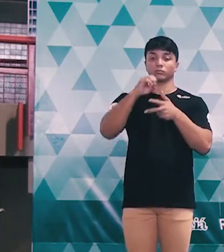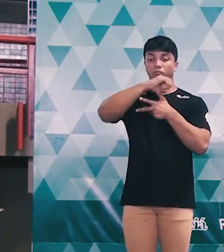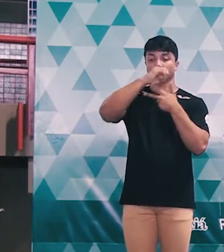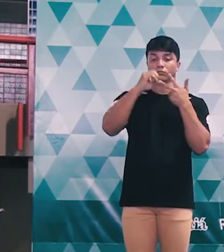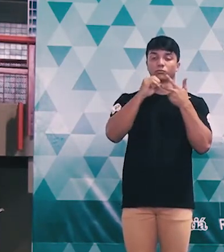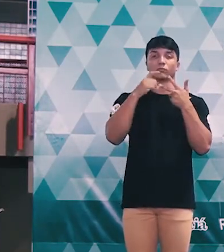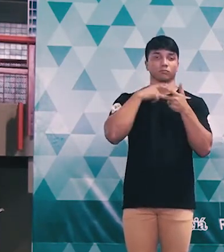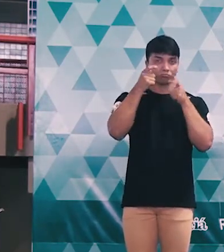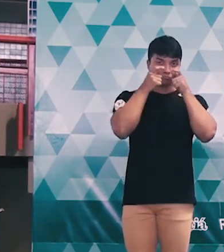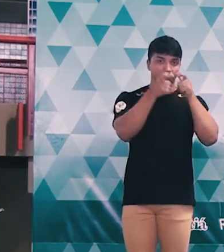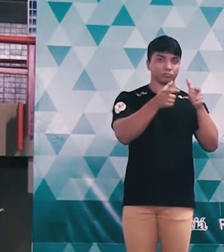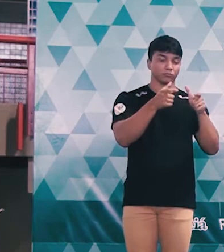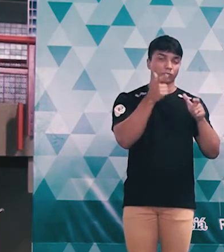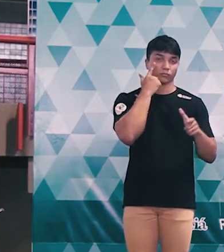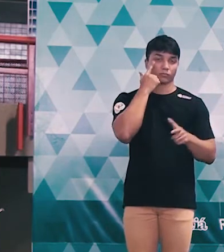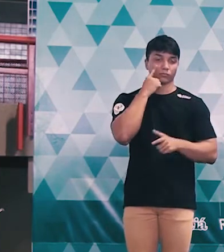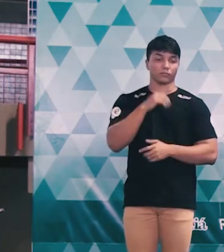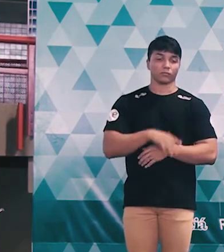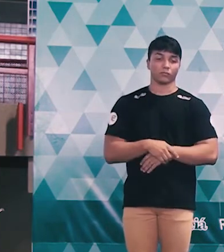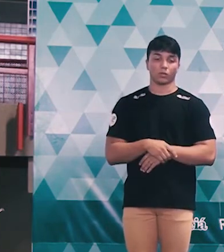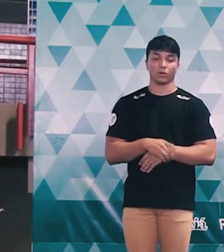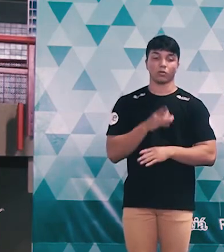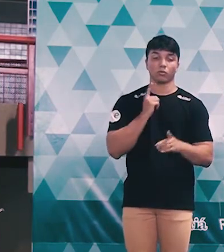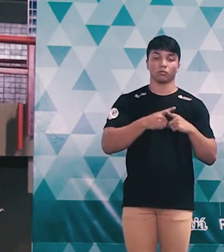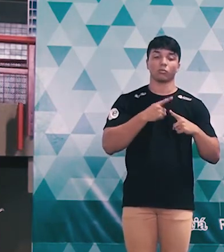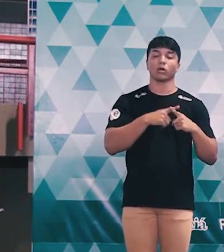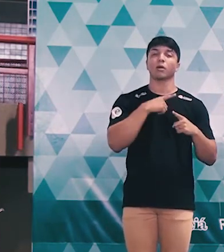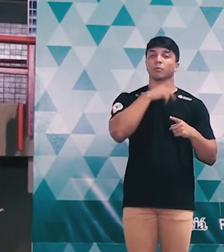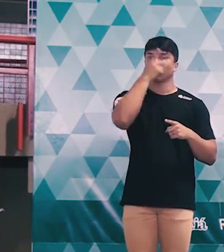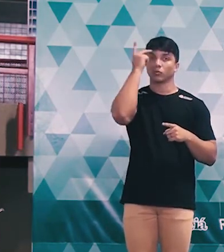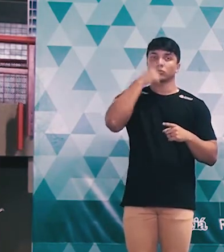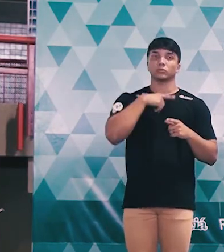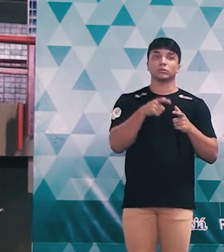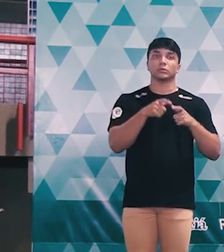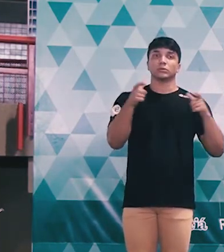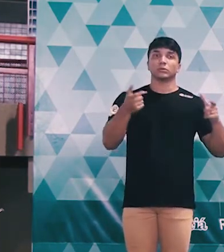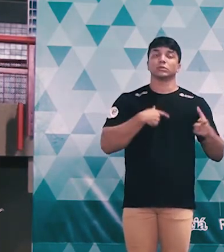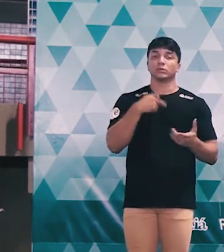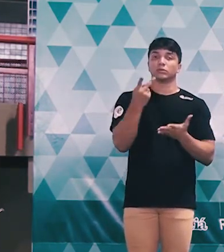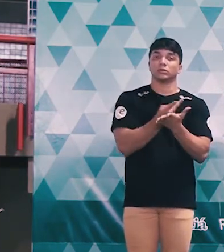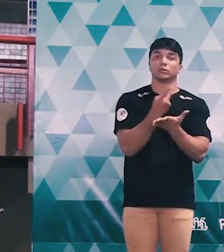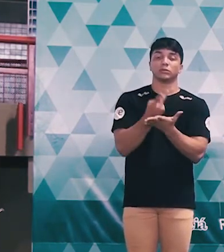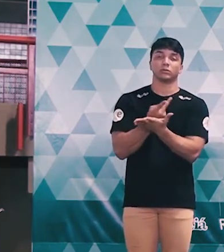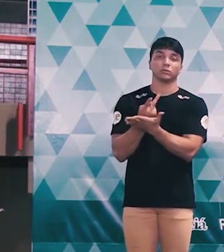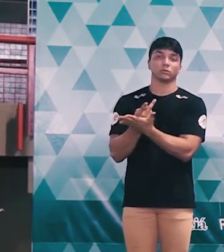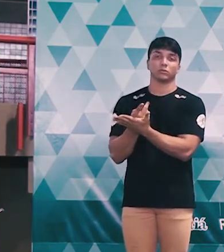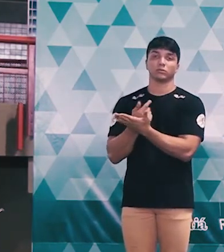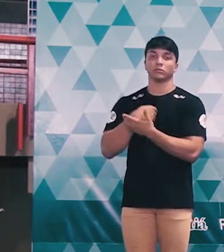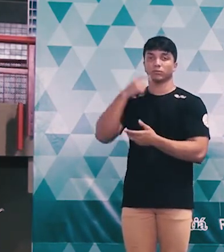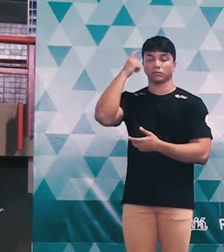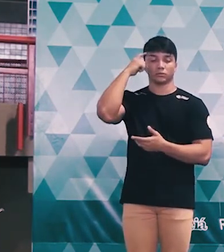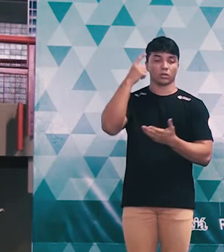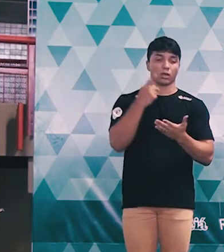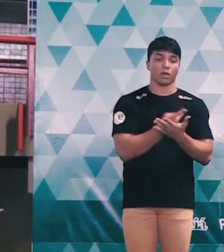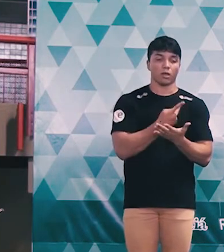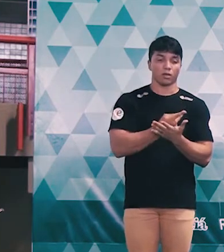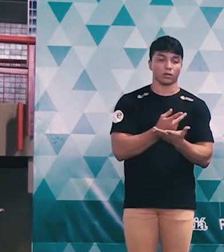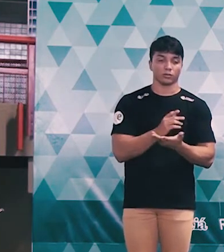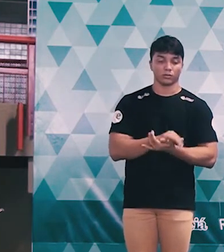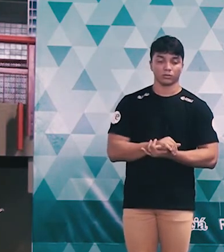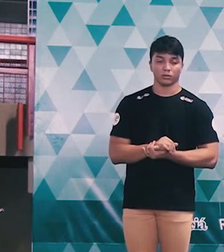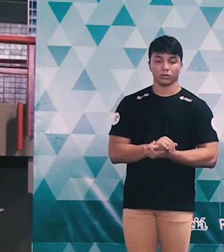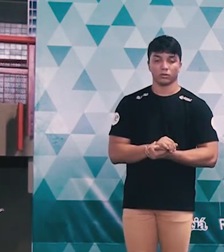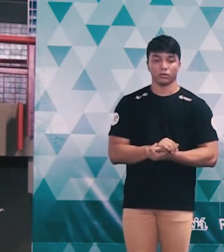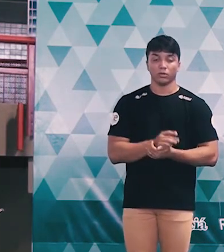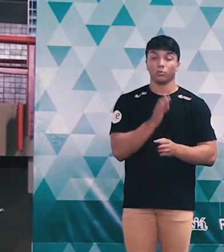questão aqui é interessante, ó. Acompanha comigo, porque muita gente errou e marcou a opção errada. Muita gente